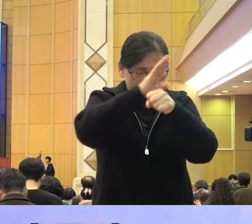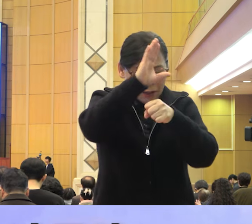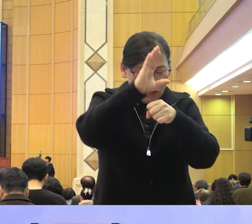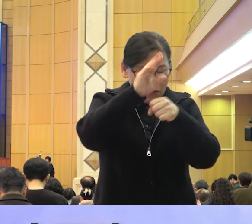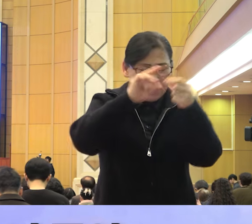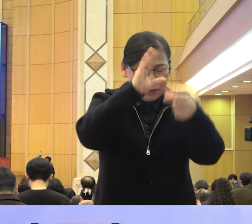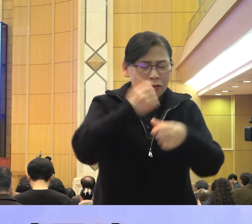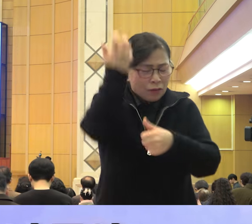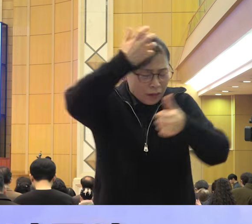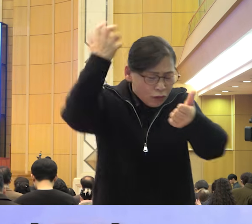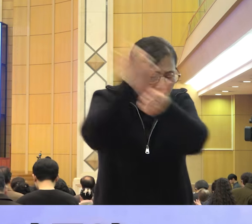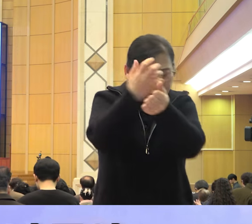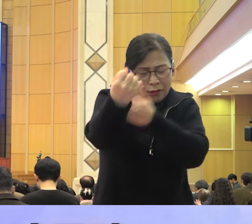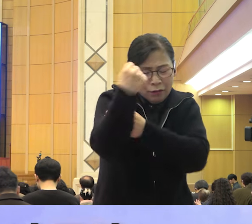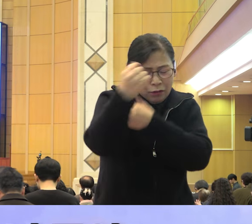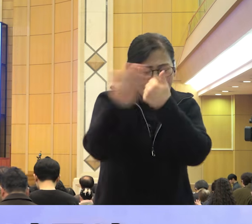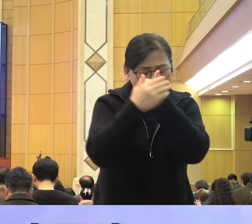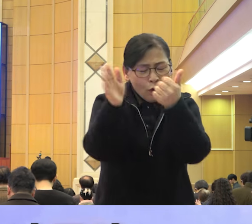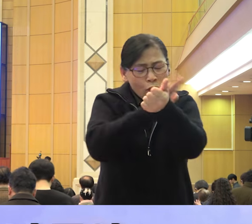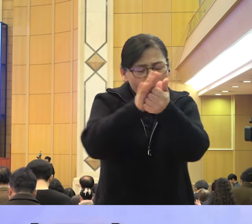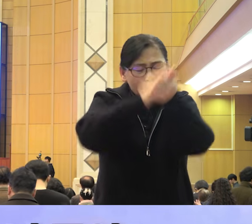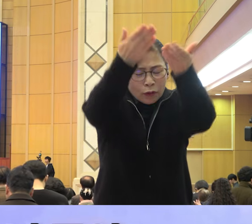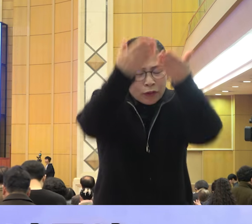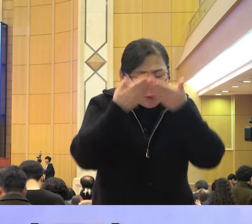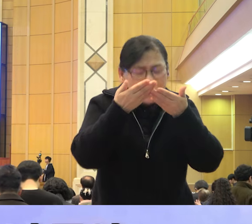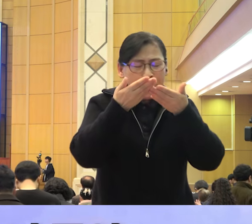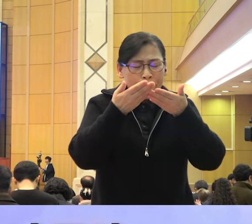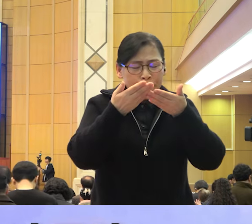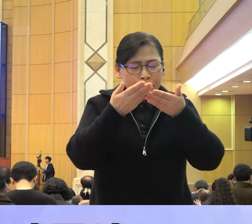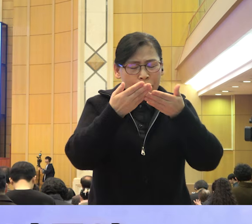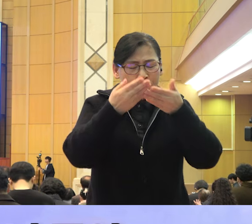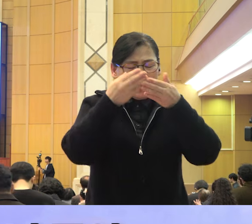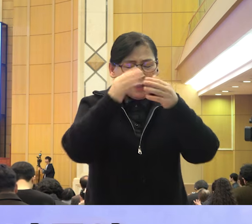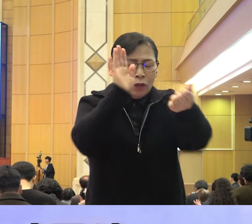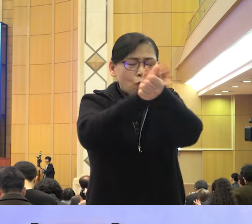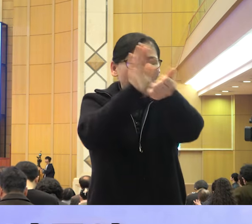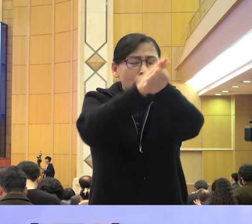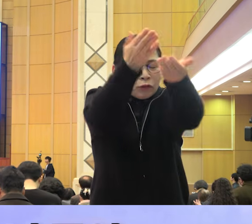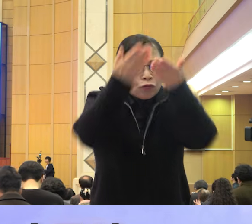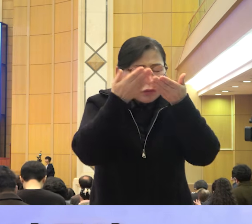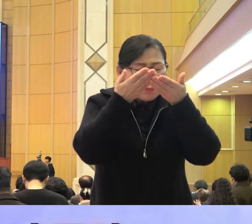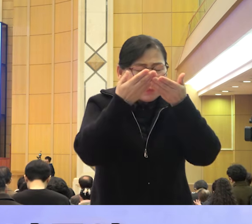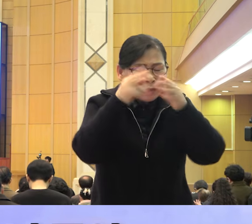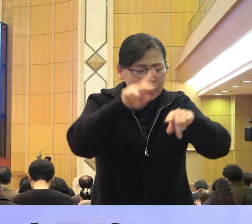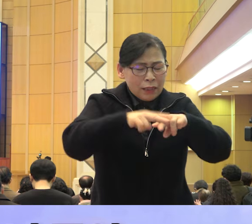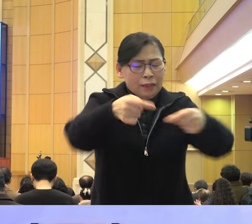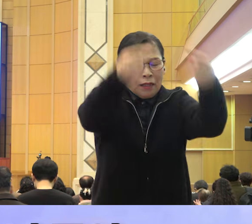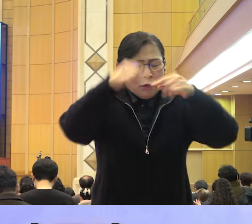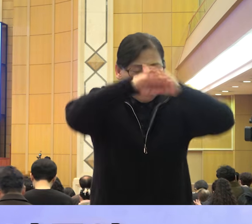사랑과 성령의 충만 능력 위로 역사 교통하심이 도와주심이 이 자리에